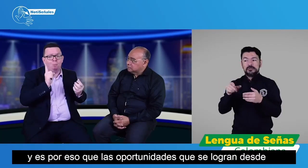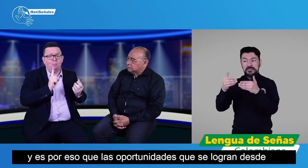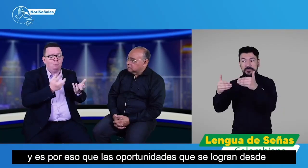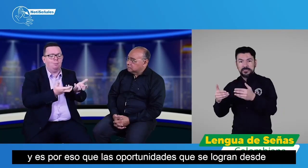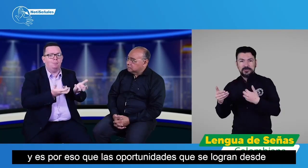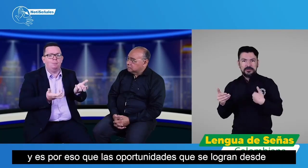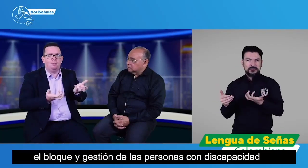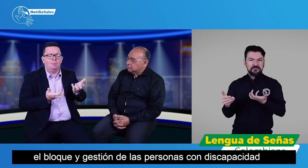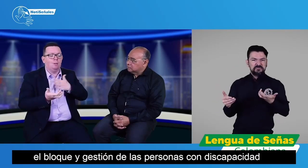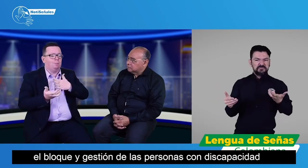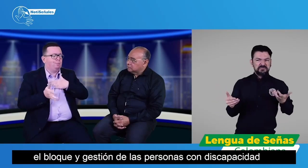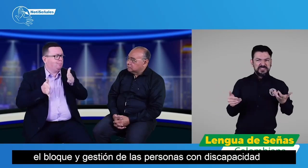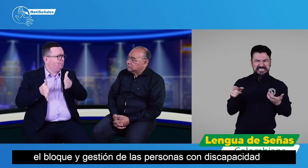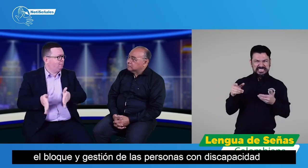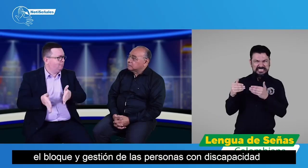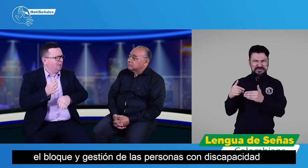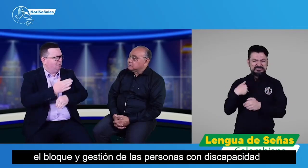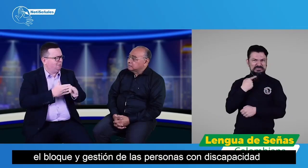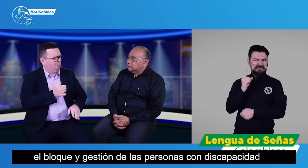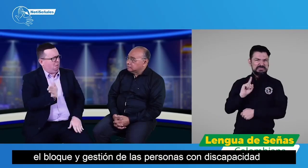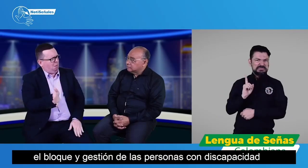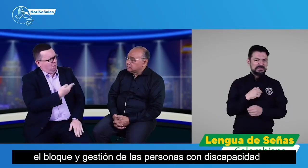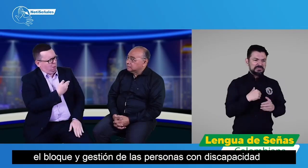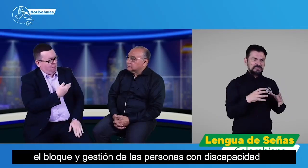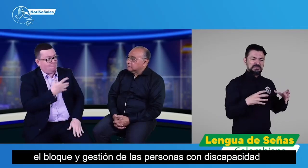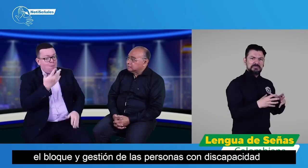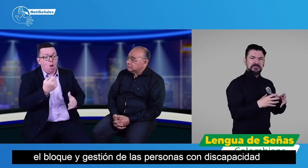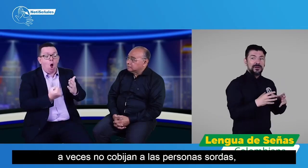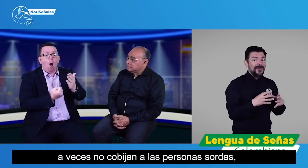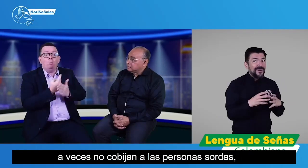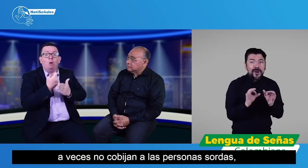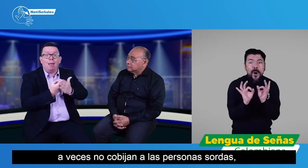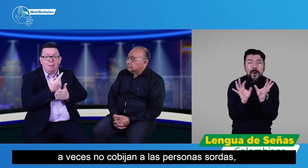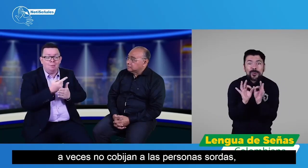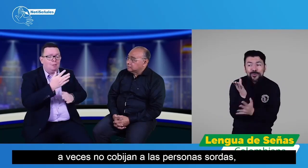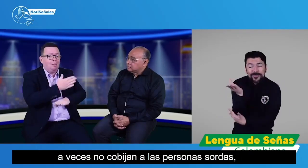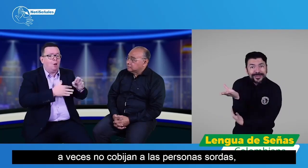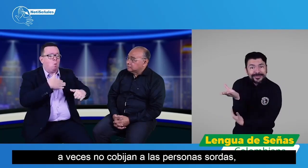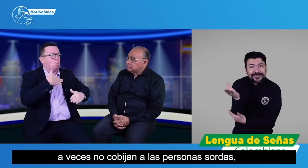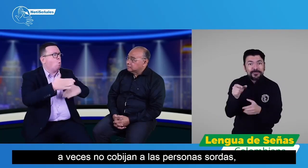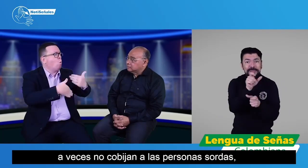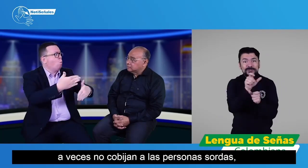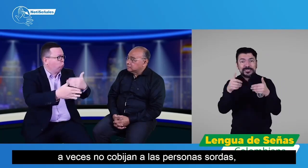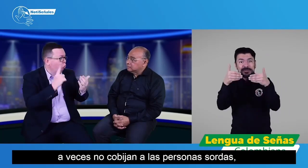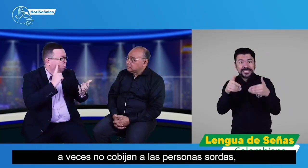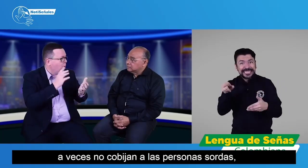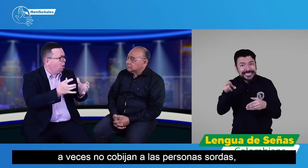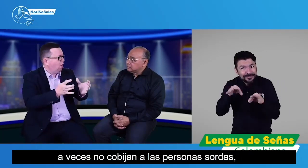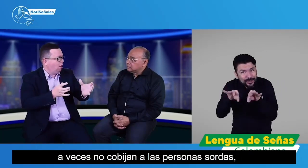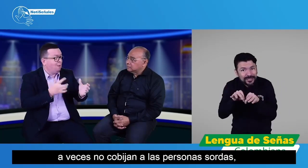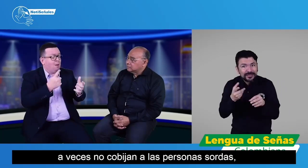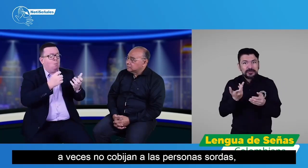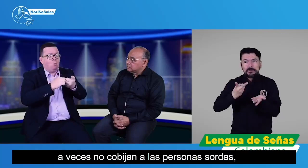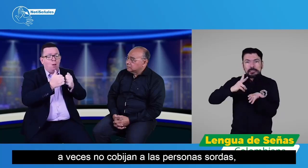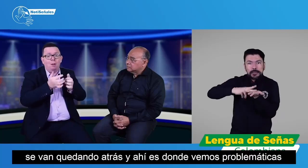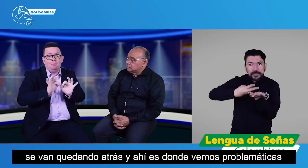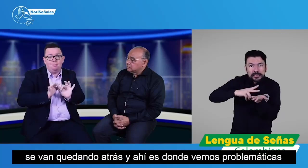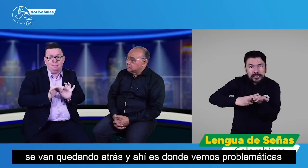oportunidades que se logran desde el bloque y gestión de las personas con discapacidad, a veces no cobijan a las personas sordas, se van